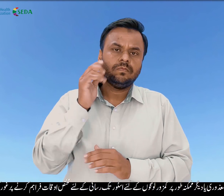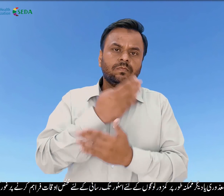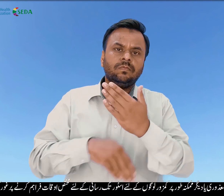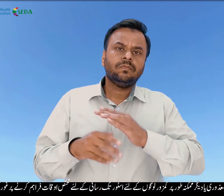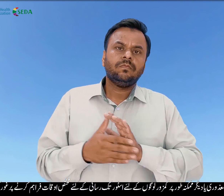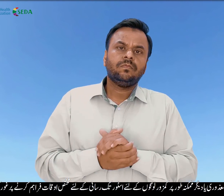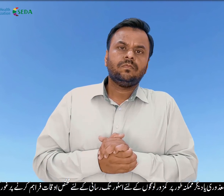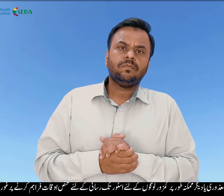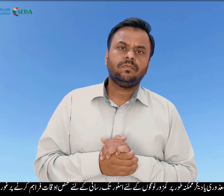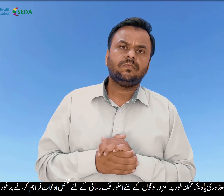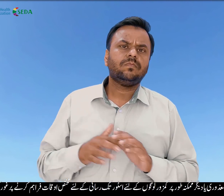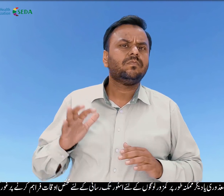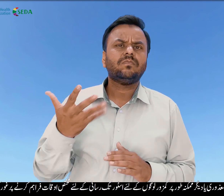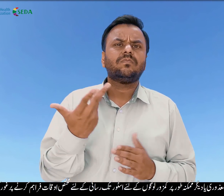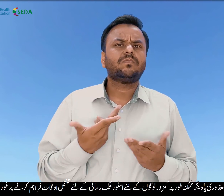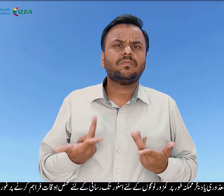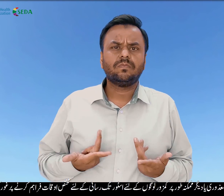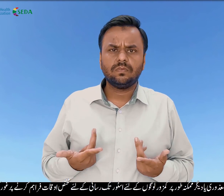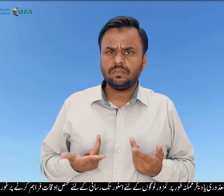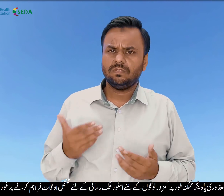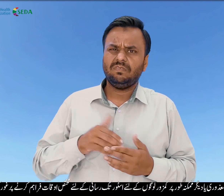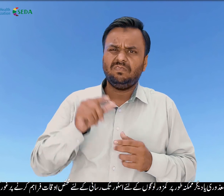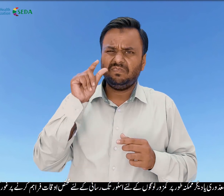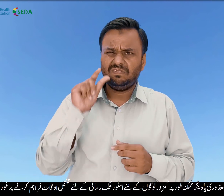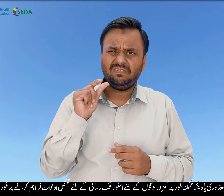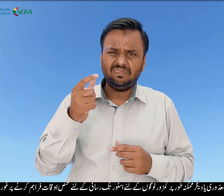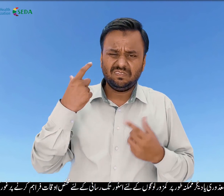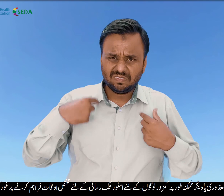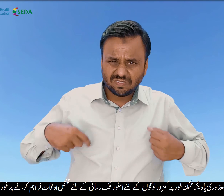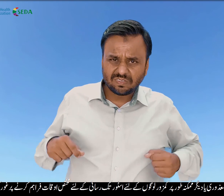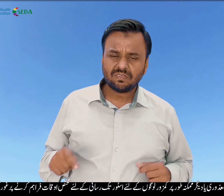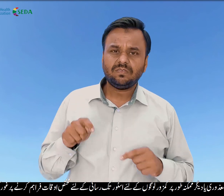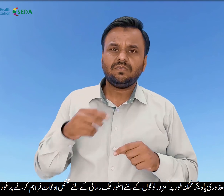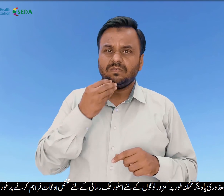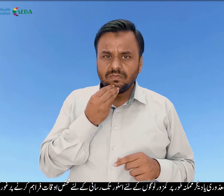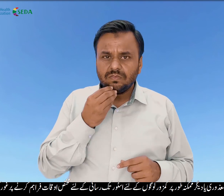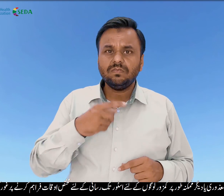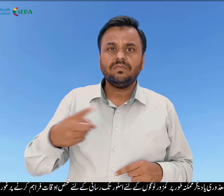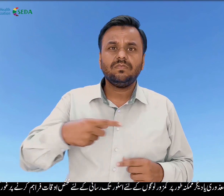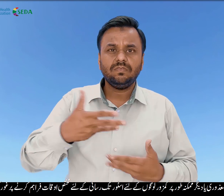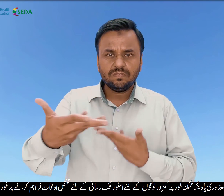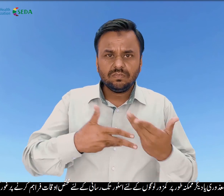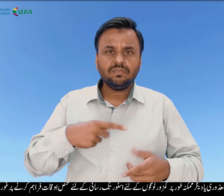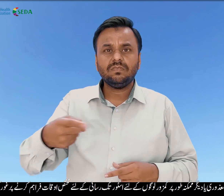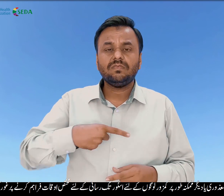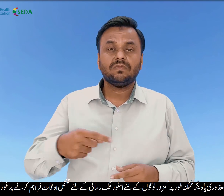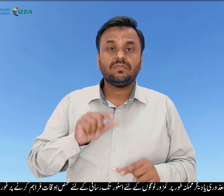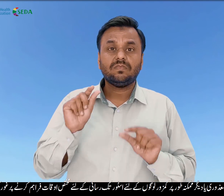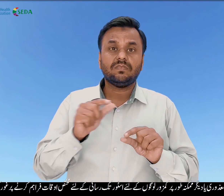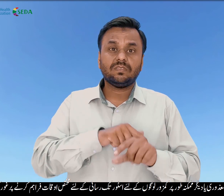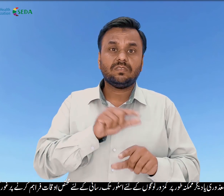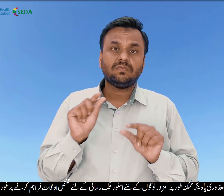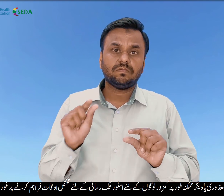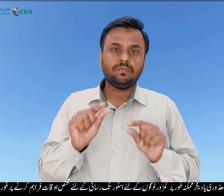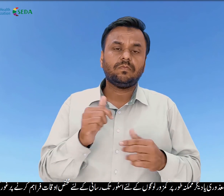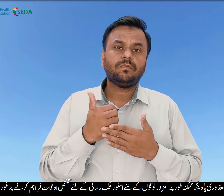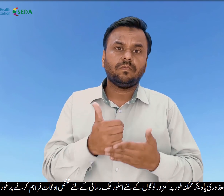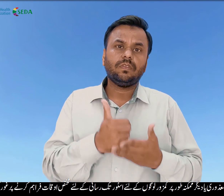افراد باہم معذوری یا دیگر ممکنہ طور پر کمزور لوگوں کے لیے اسٹور تک رسائی کے لیے مختص اوقات